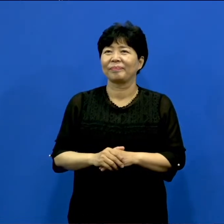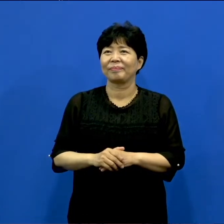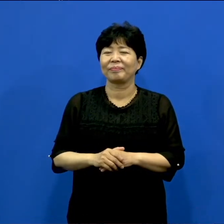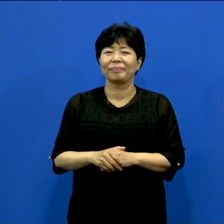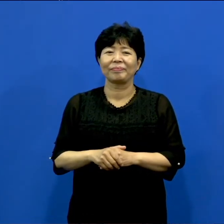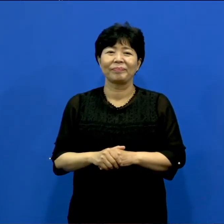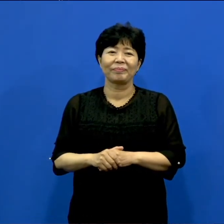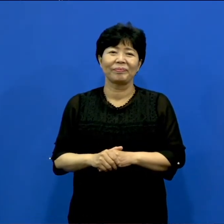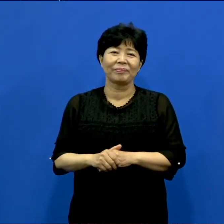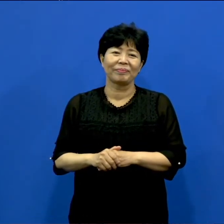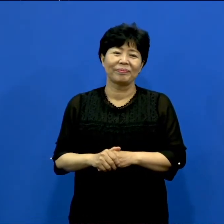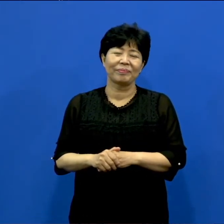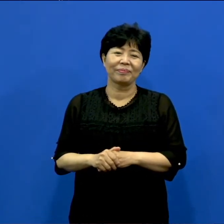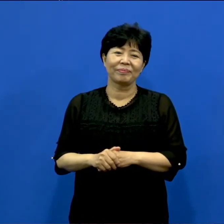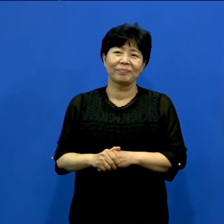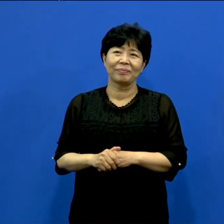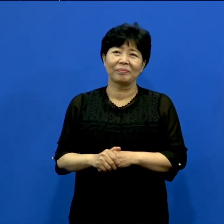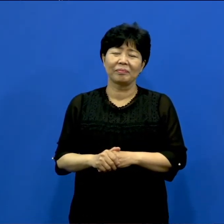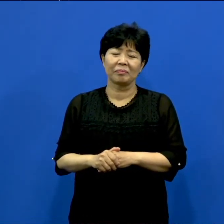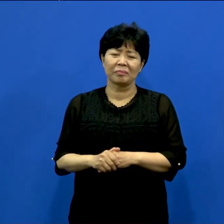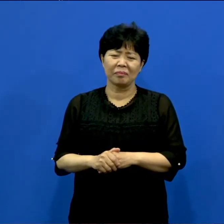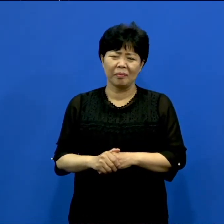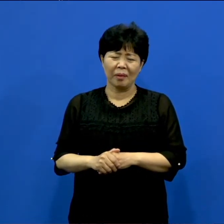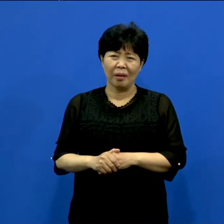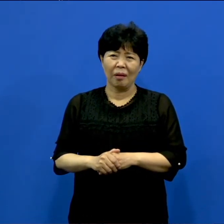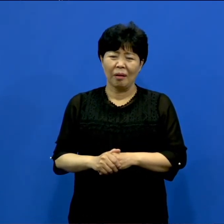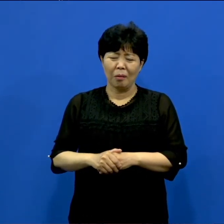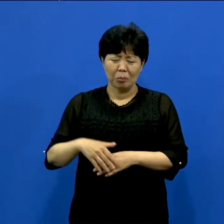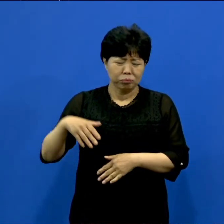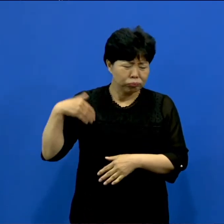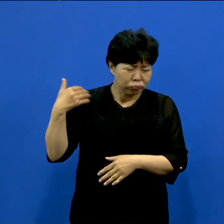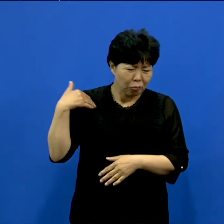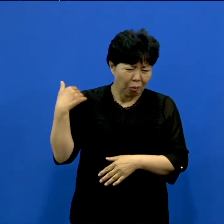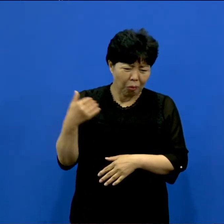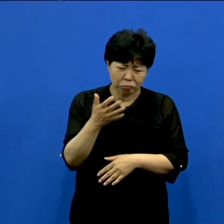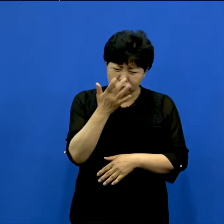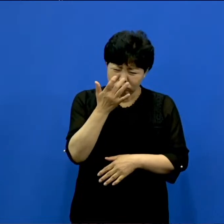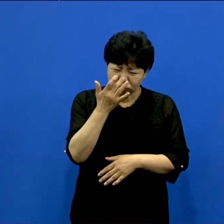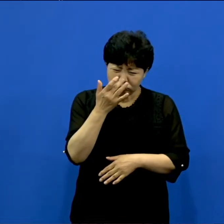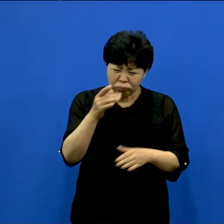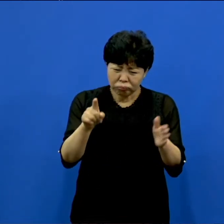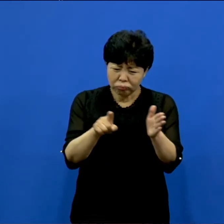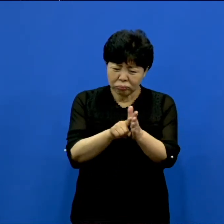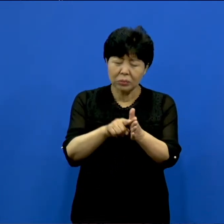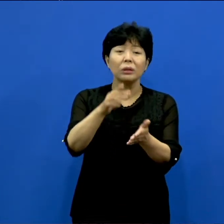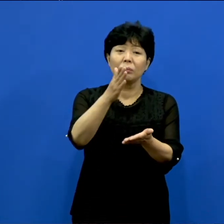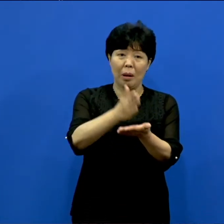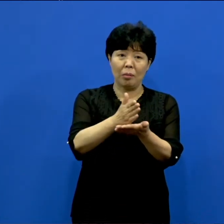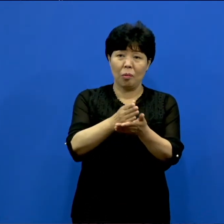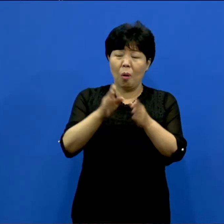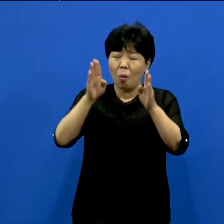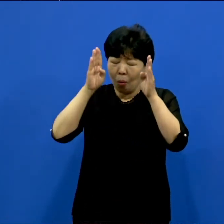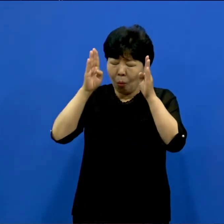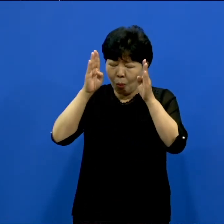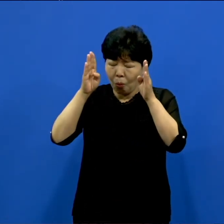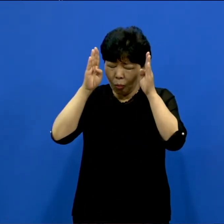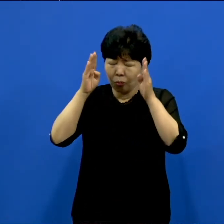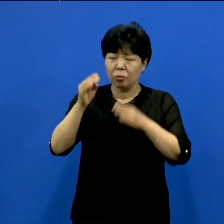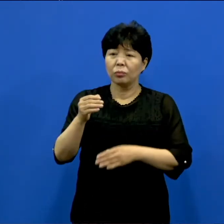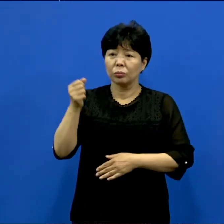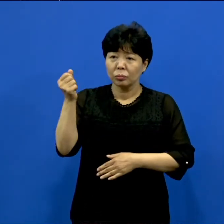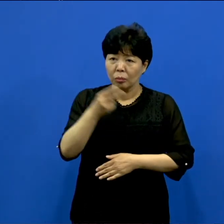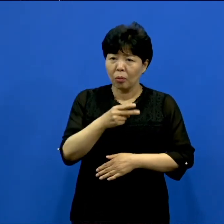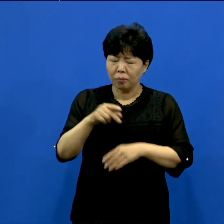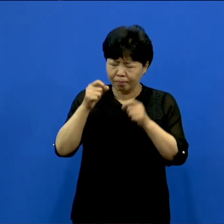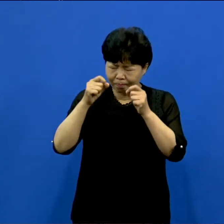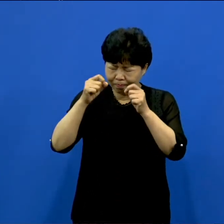이제 뭐 모르고 믿을 수 없잖아요. 공부를 많이 하는 건 좋아요, 여러분. 그리고 또 공부를 하고 깨닫고 하면